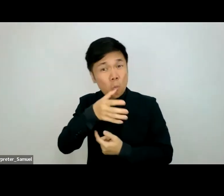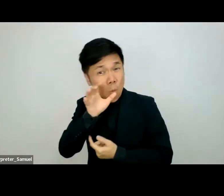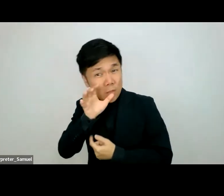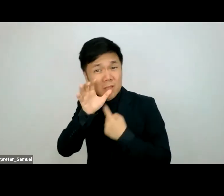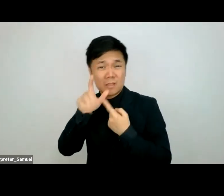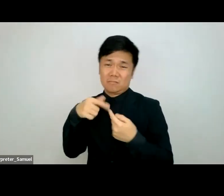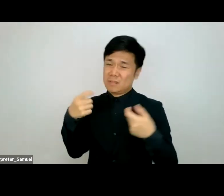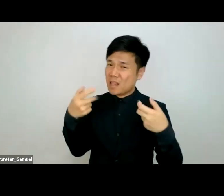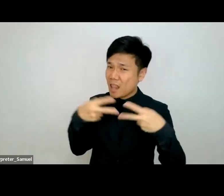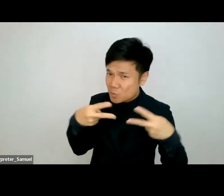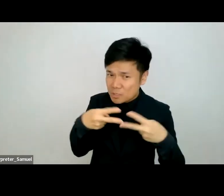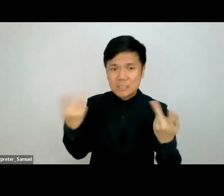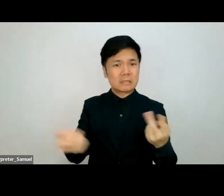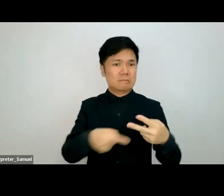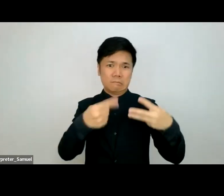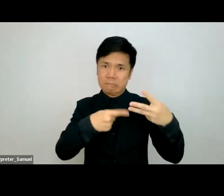avec